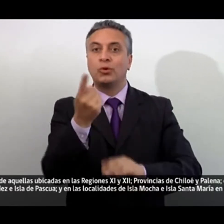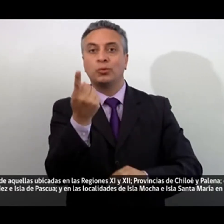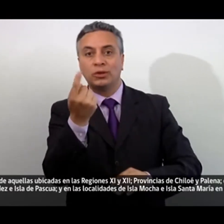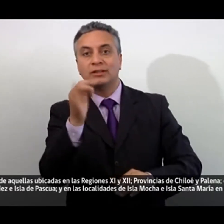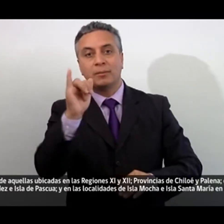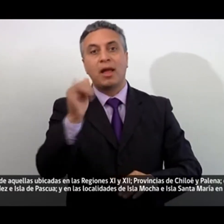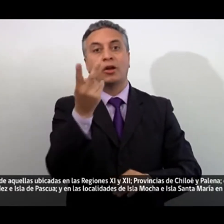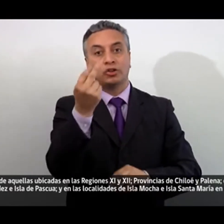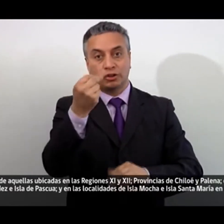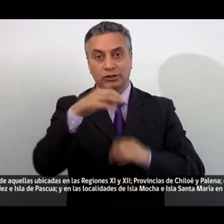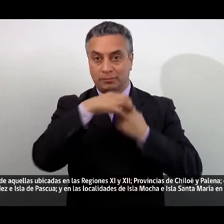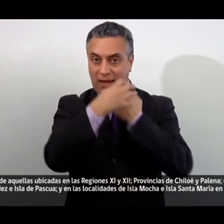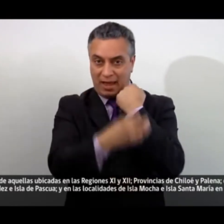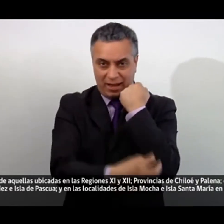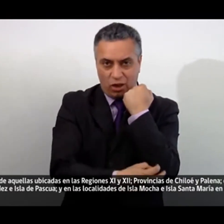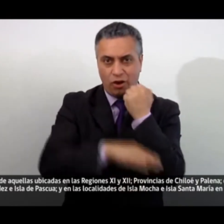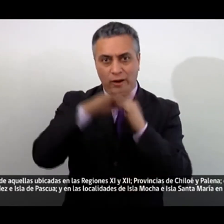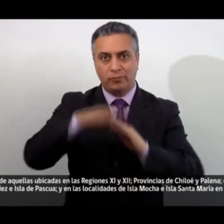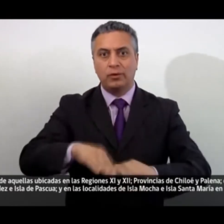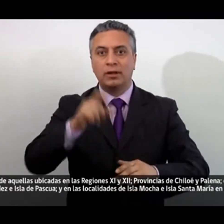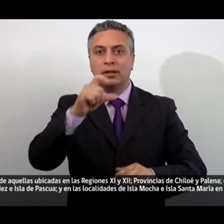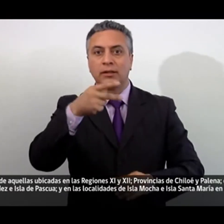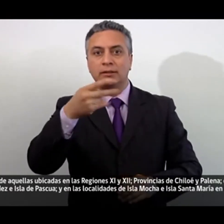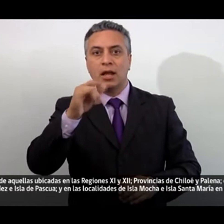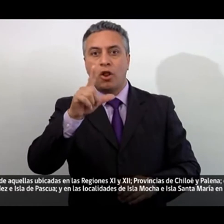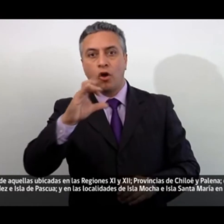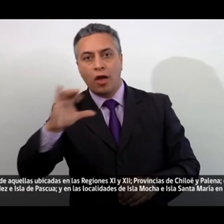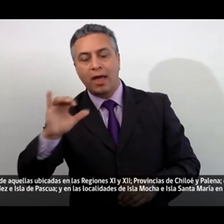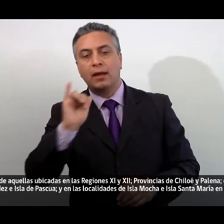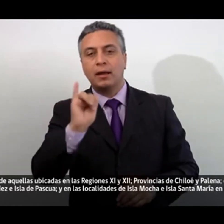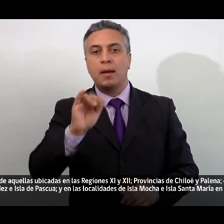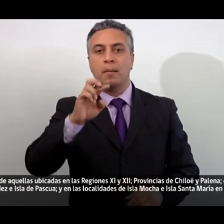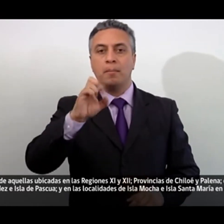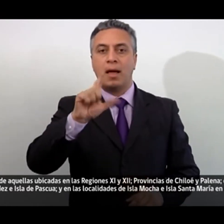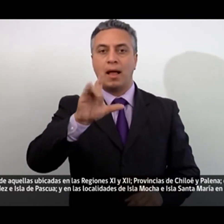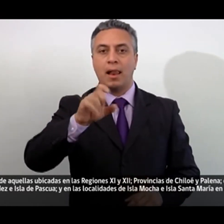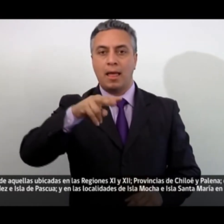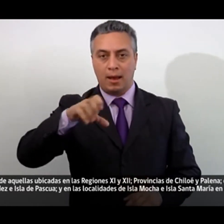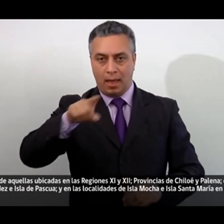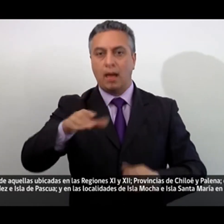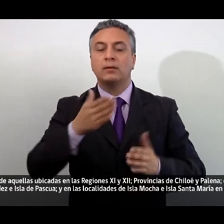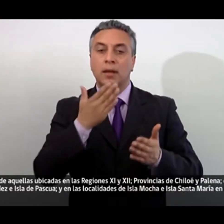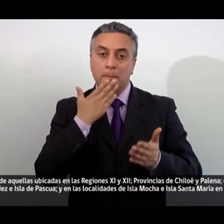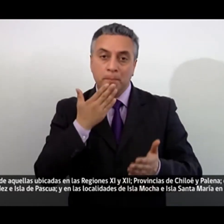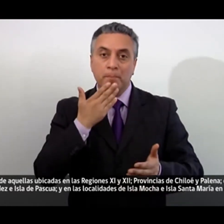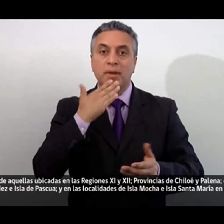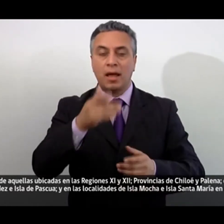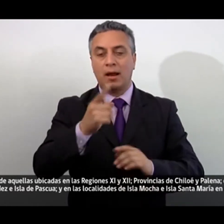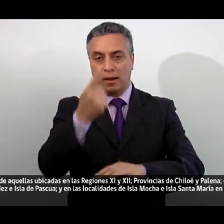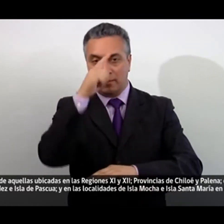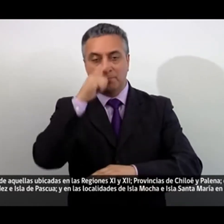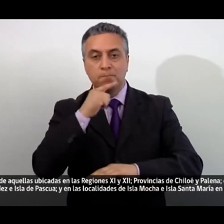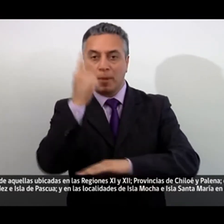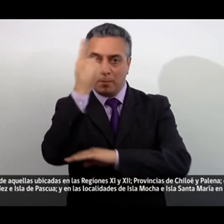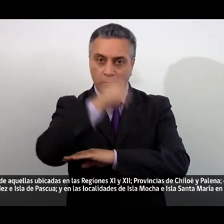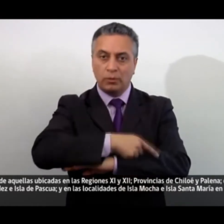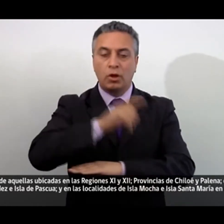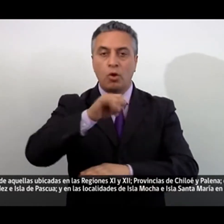12ª, provincias de Chiloé y Palena, comunas de Juan Fernández e Isla de Pascua, y en las localidades de Isla Mocha e